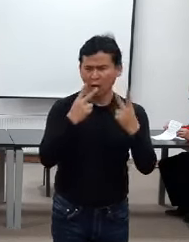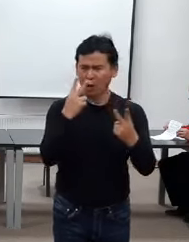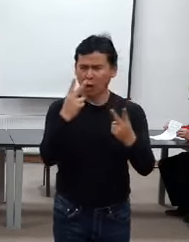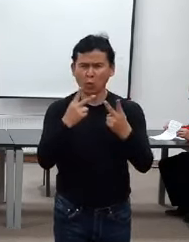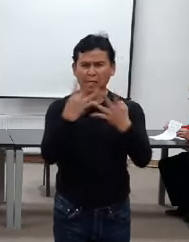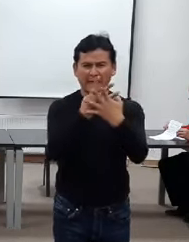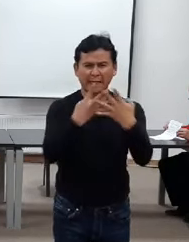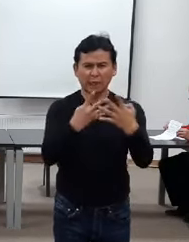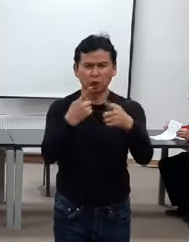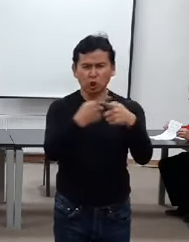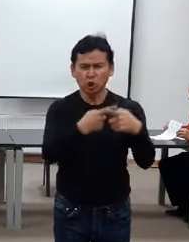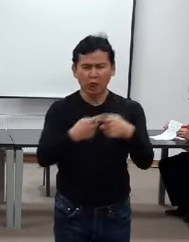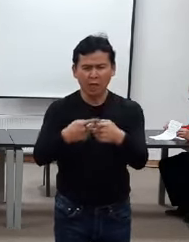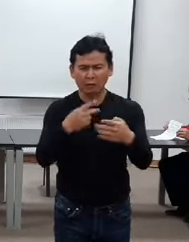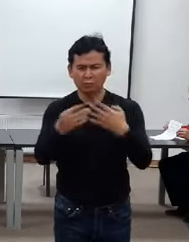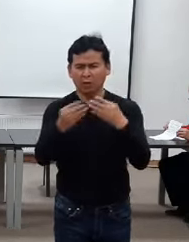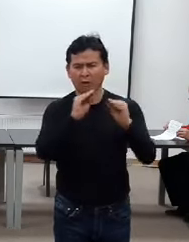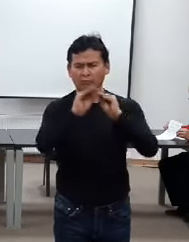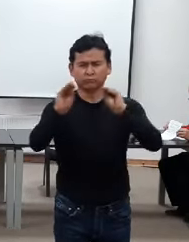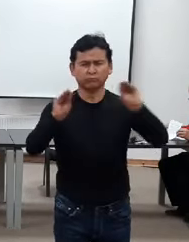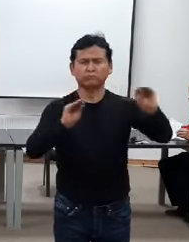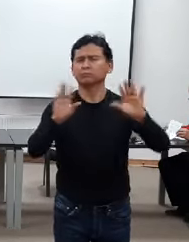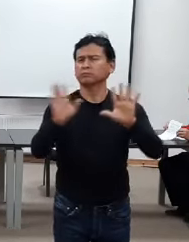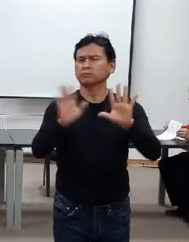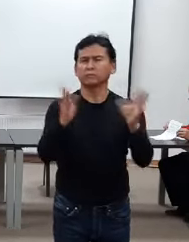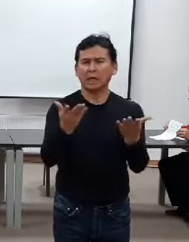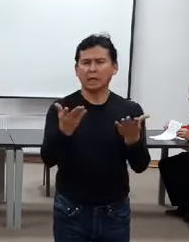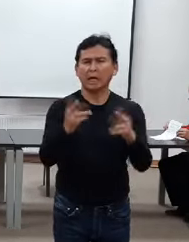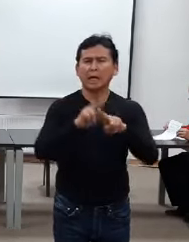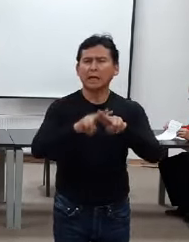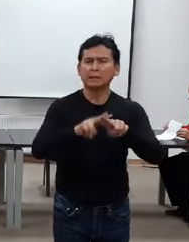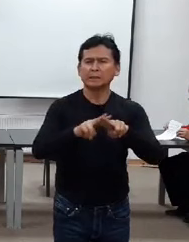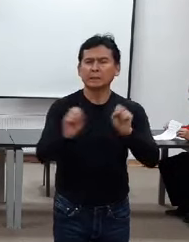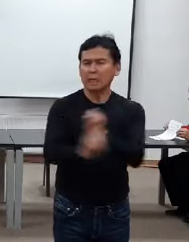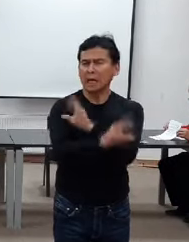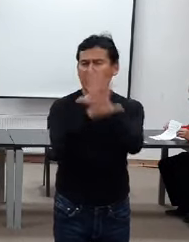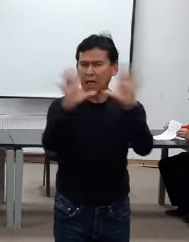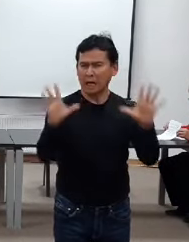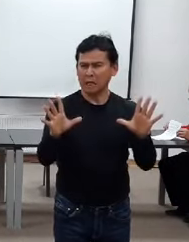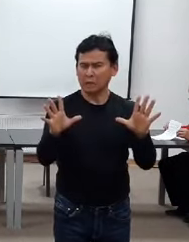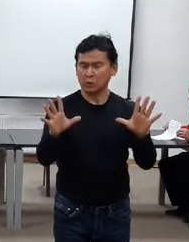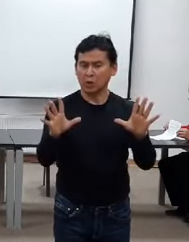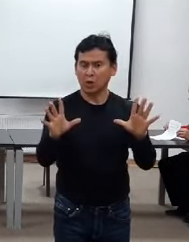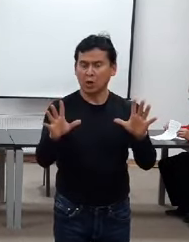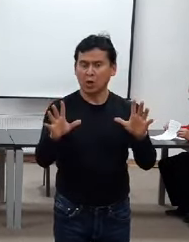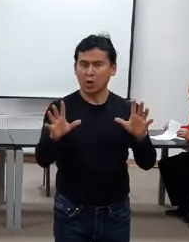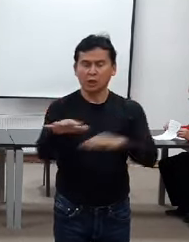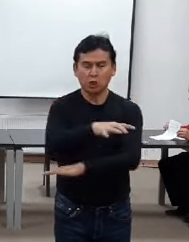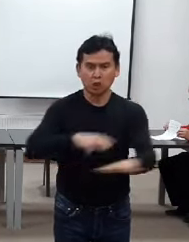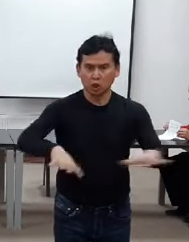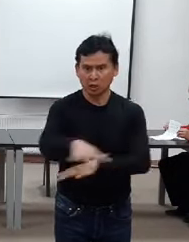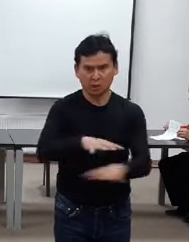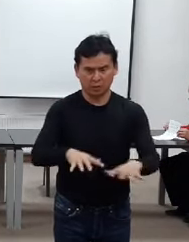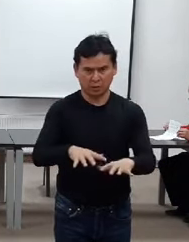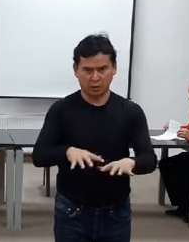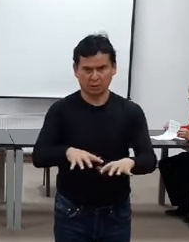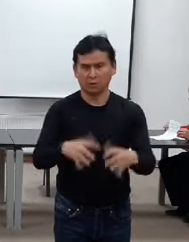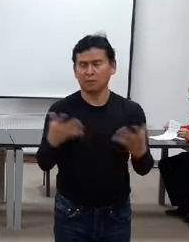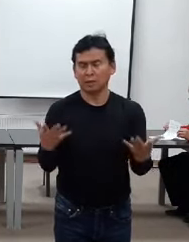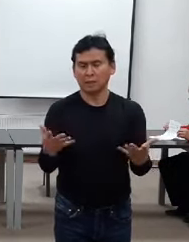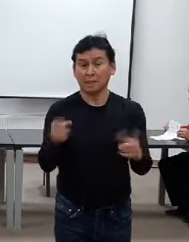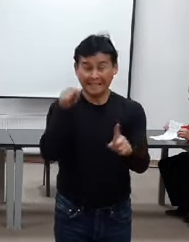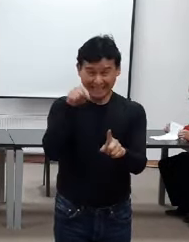redes sociales donde se están haciendo llamados a efectuar claramente una alteración al orden público. En ese